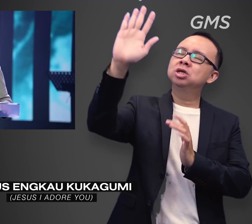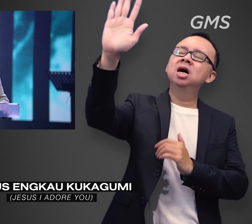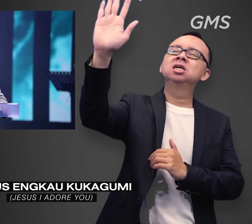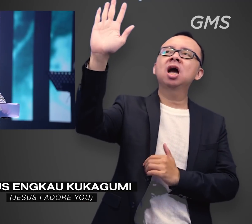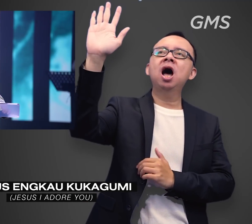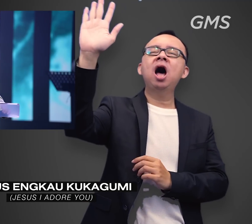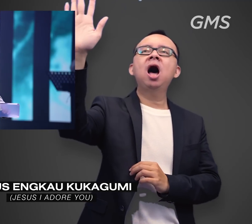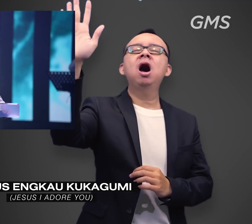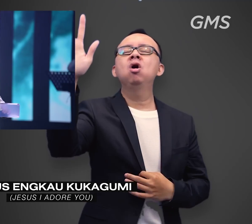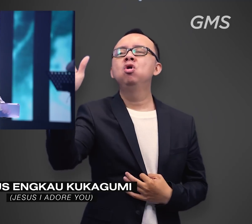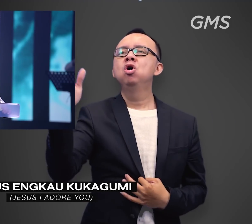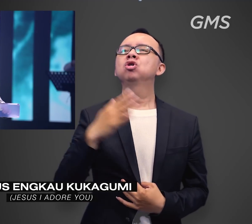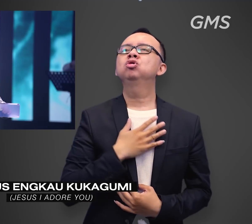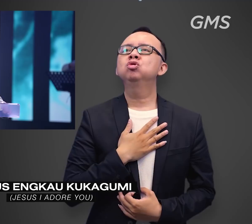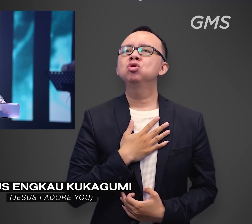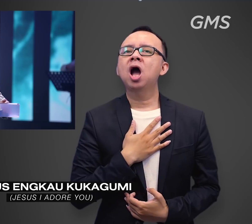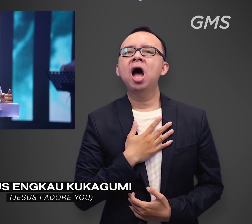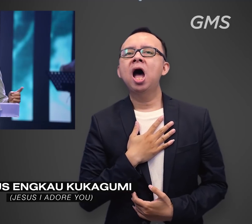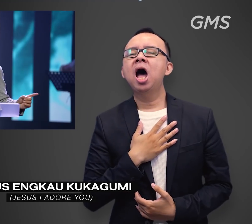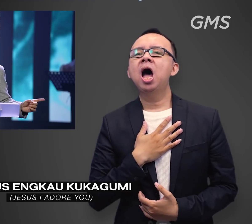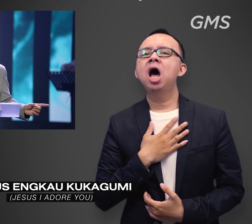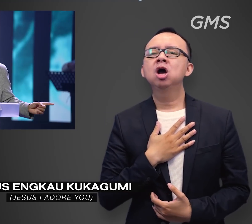Yesus, Engkau ku